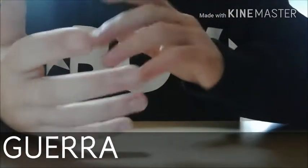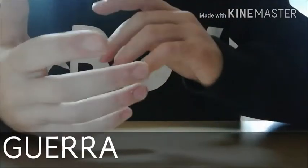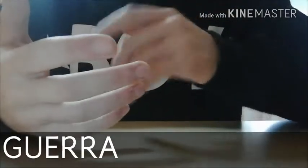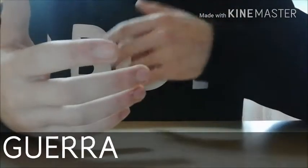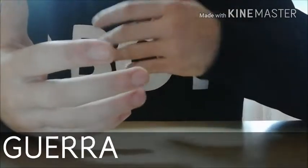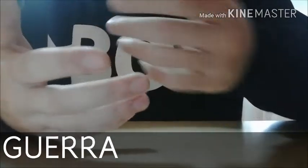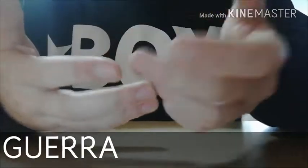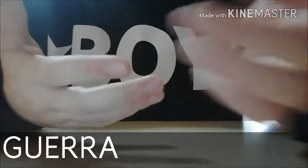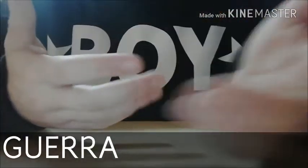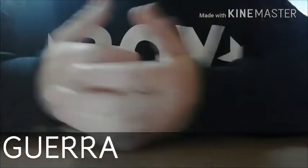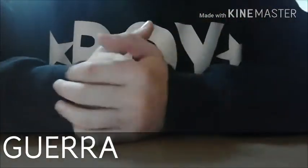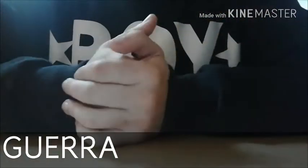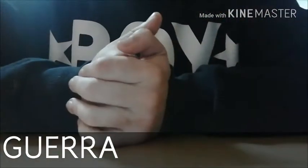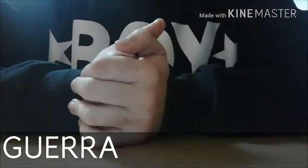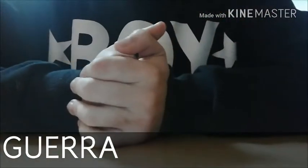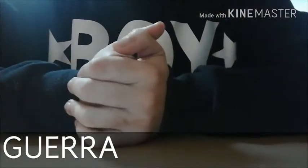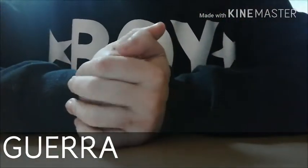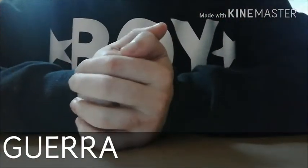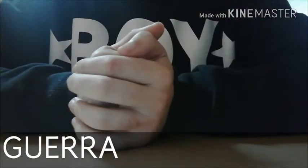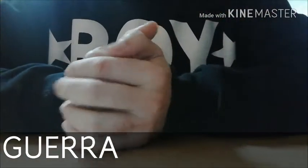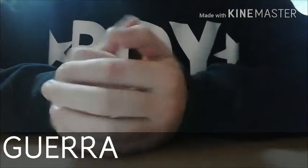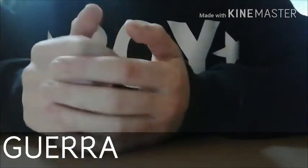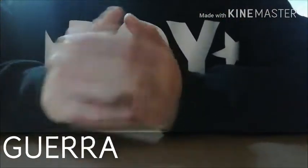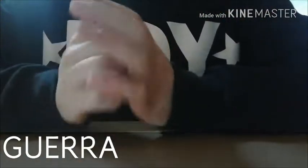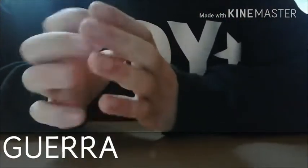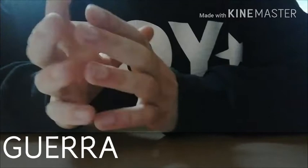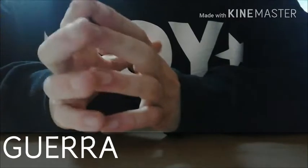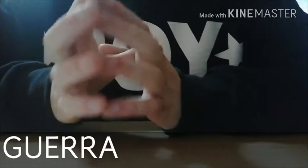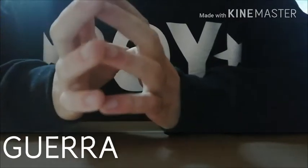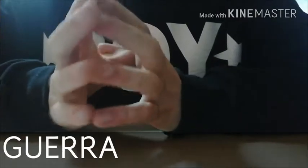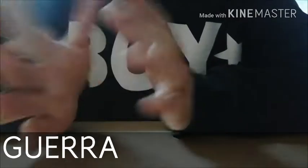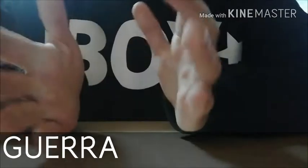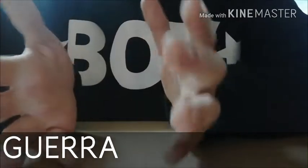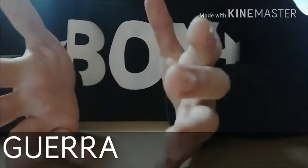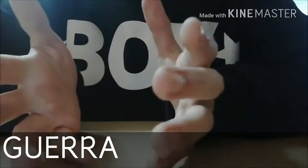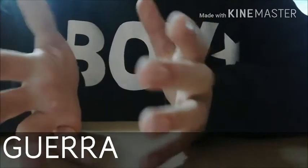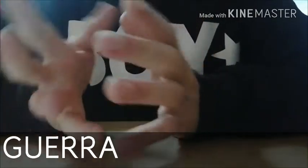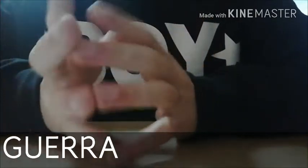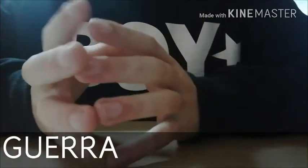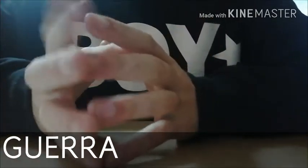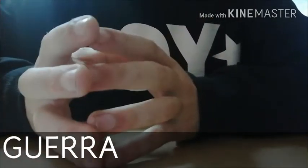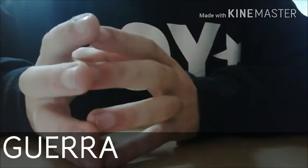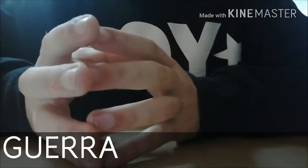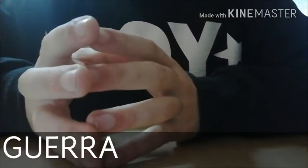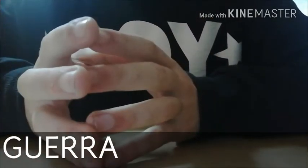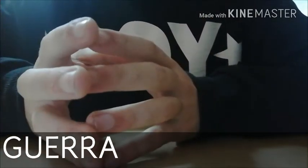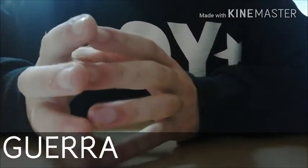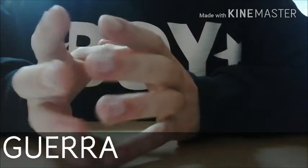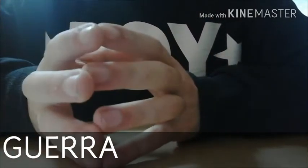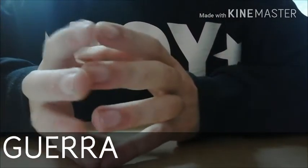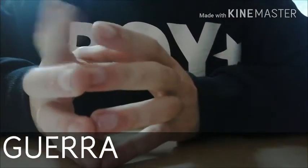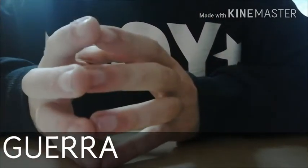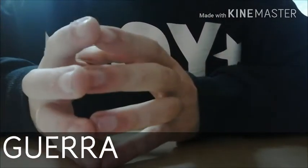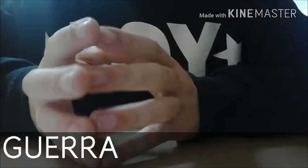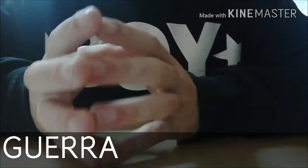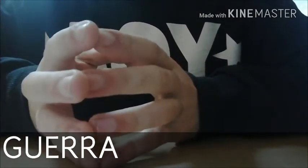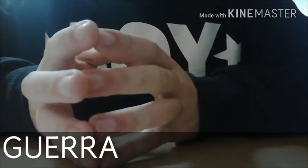eccetera ma che cosa vuol dire in guerra mai pensato allora per prima cosa la